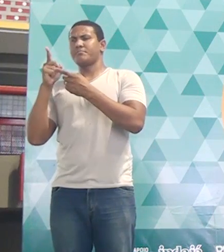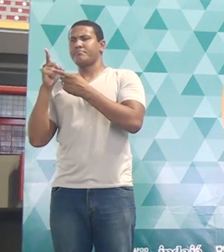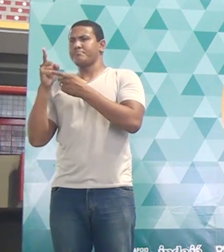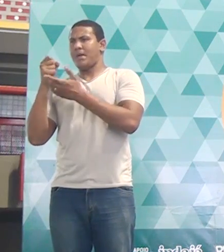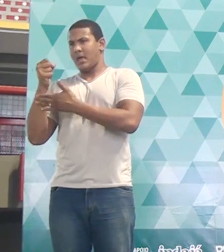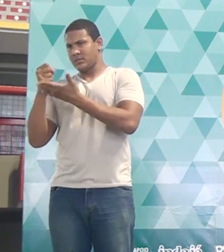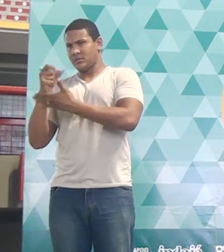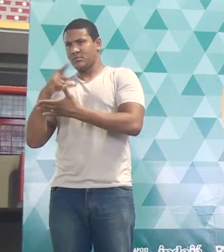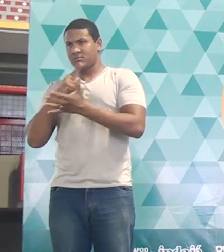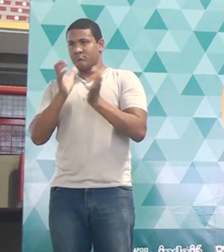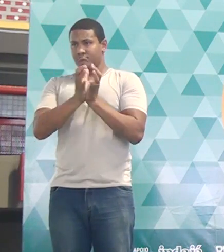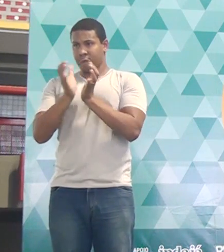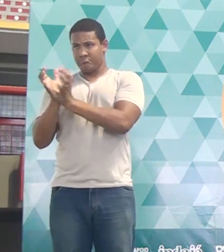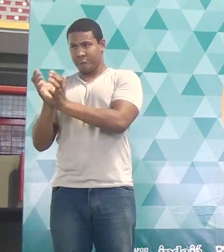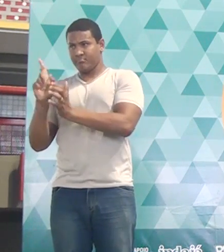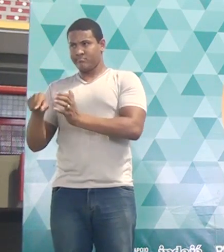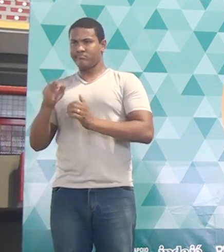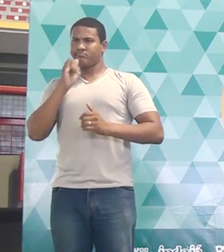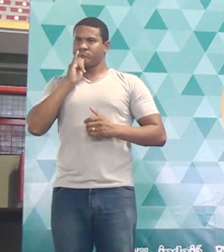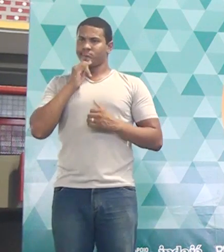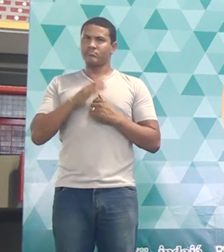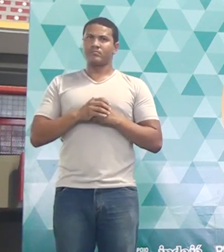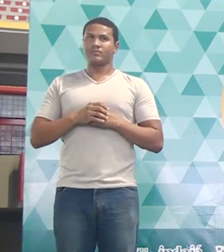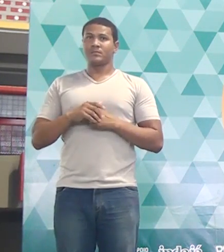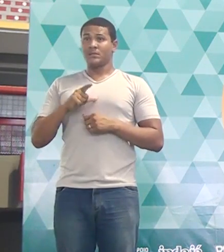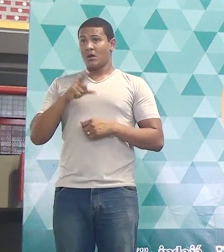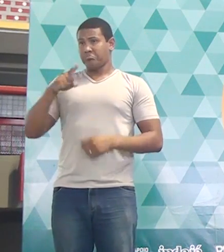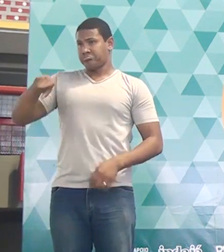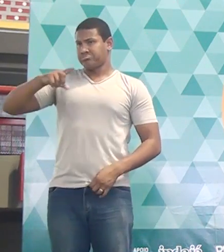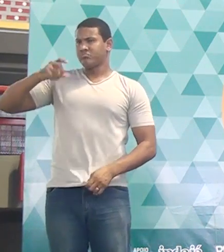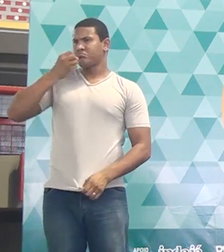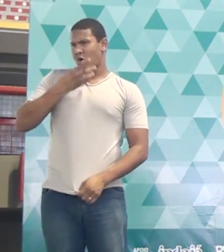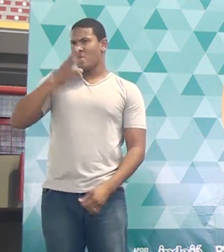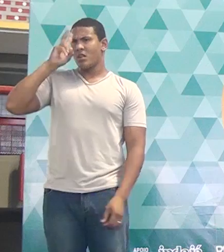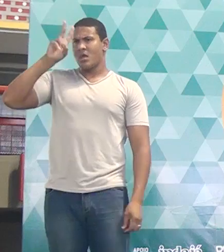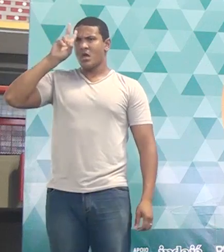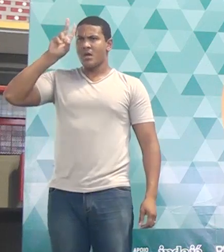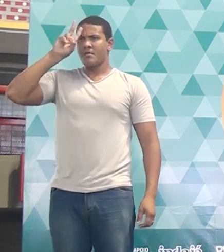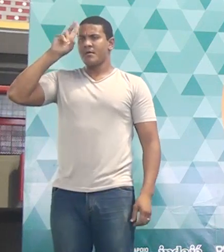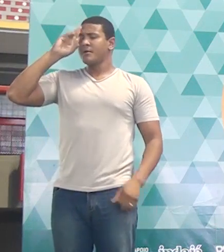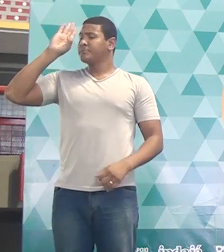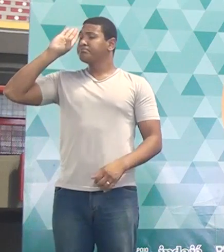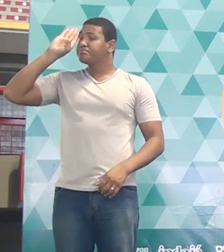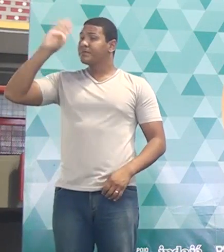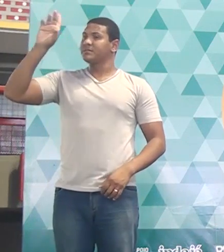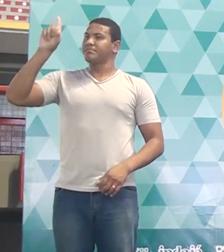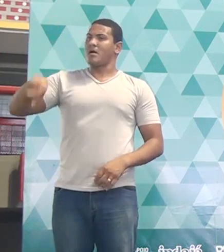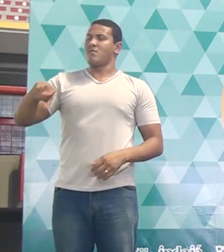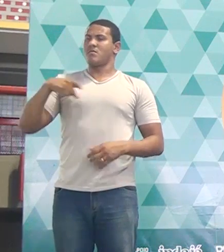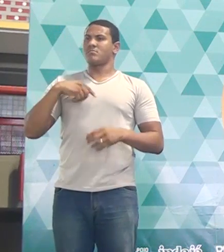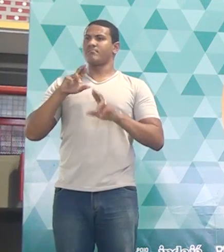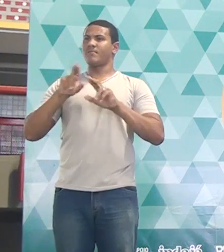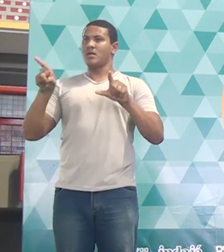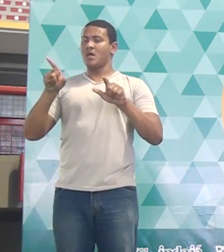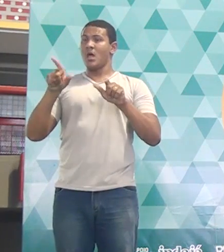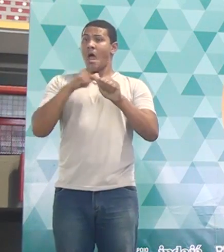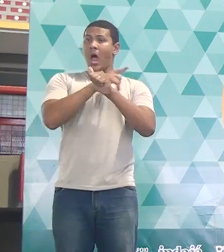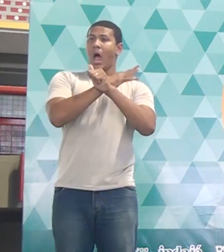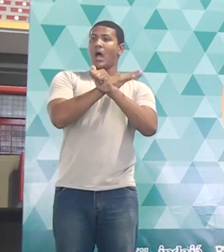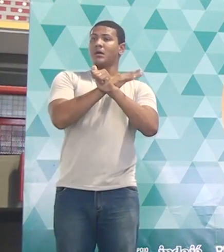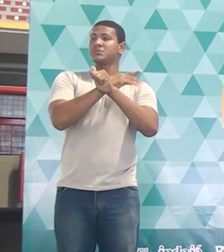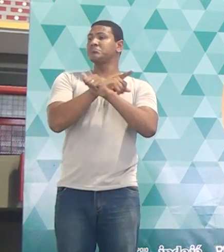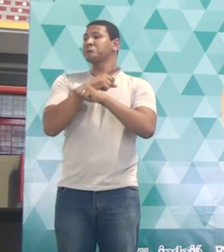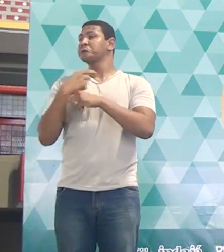dois. É bom que vocês lembrem das principais diferenças entre ácidos e bases. Eu tenho